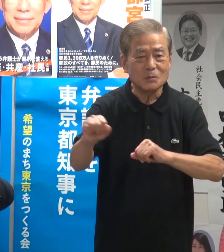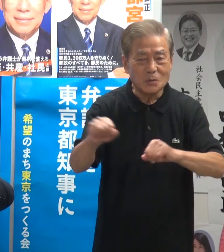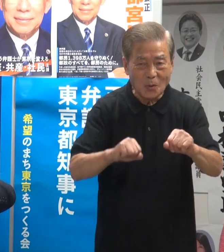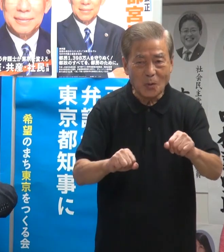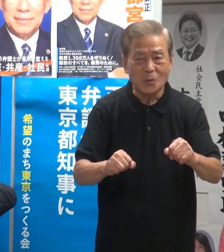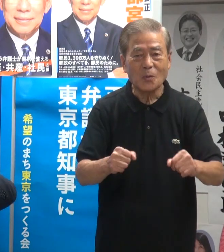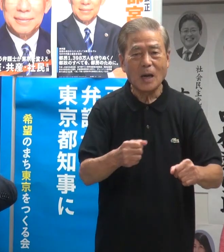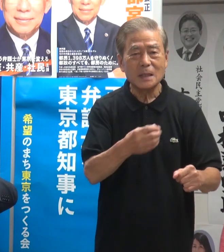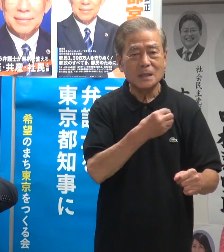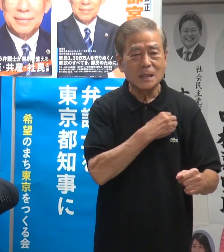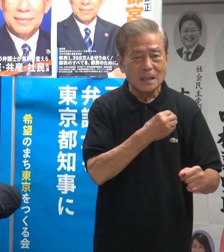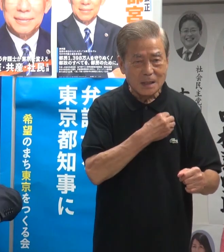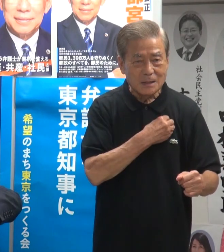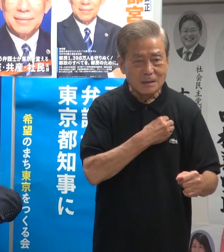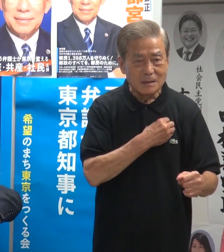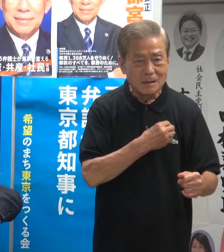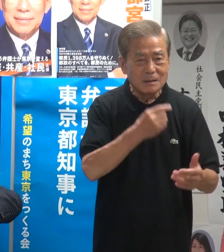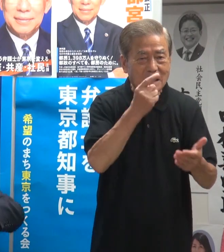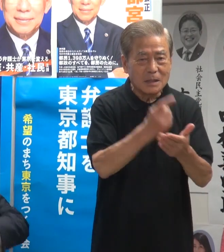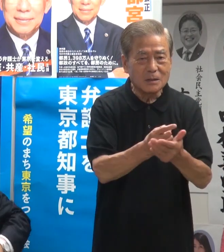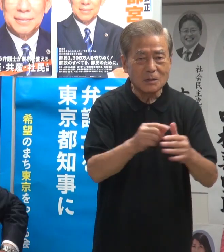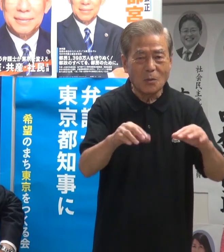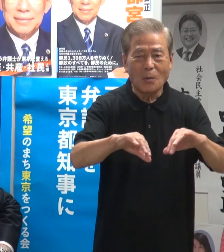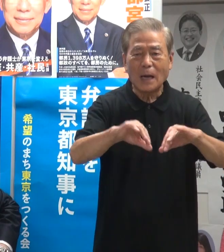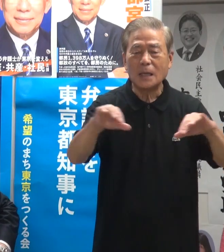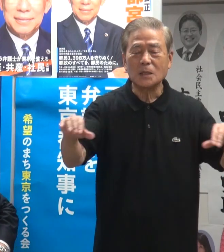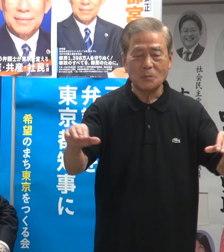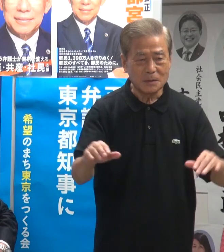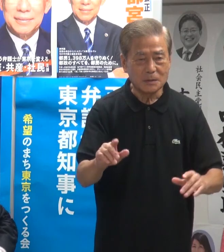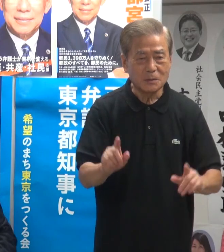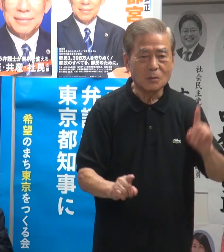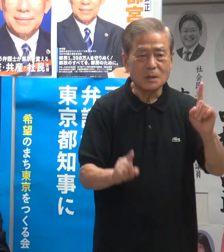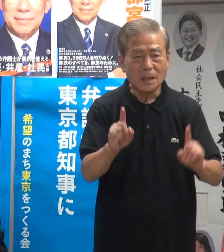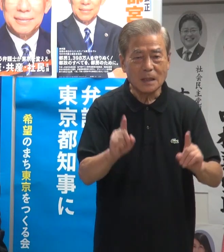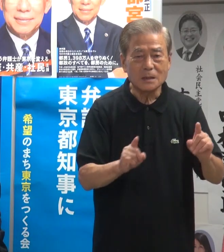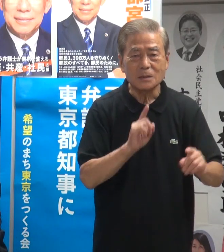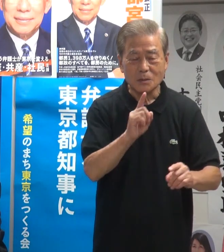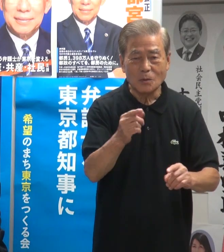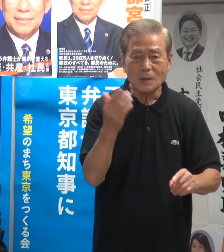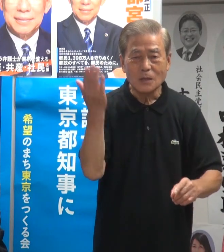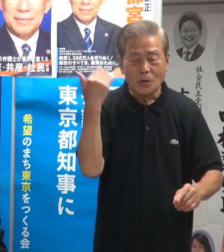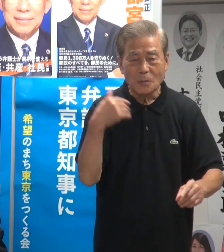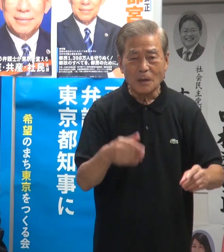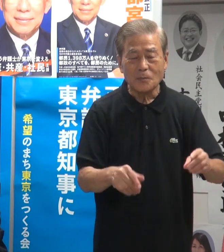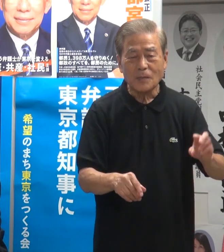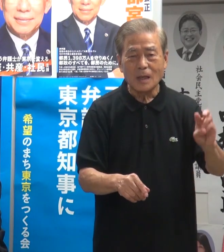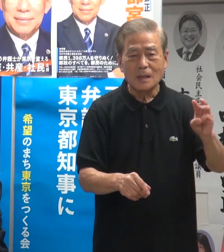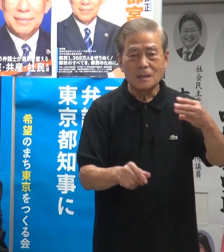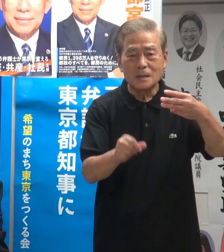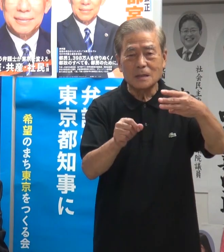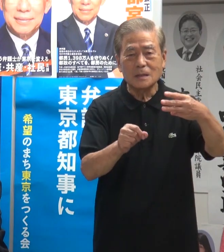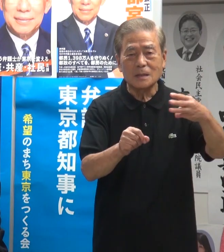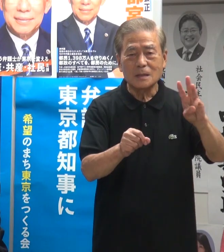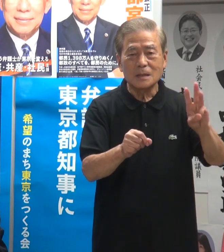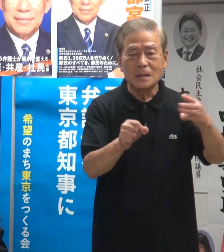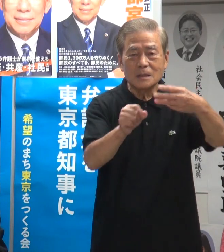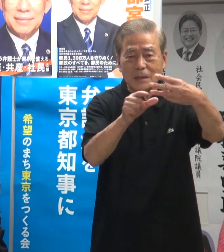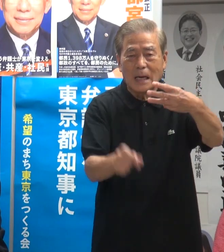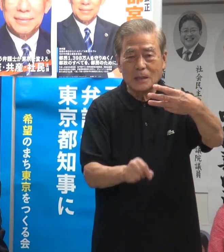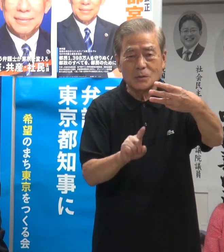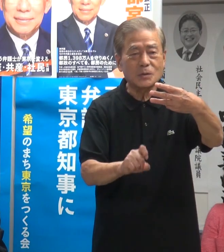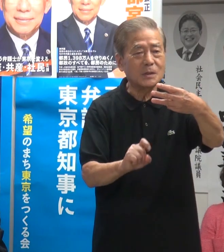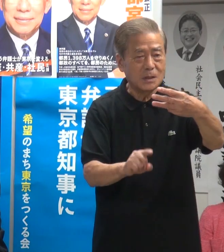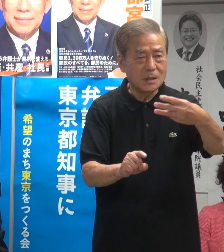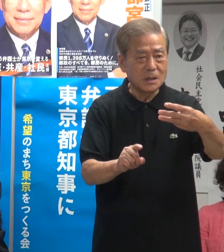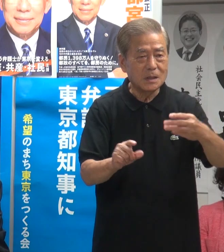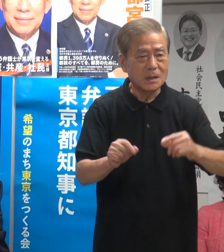議員さんって分かれてるんですよ。でどちらかといえば、まあ、3.11 原発事故が起こるまでは